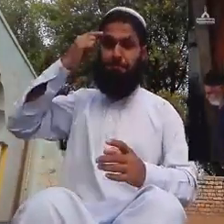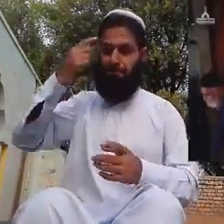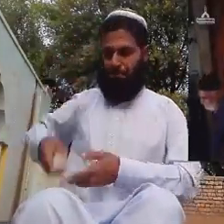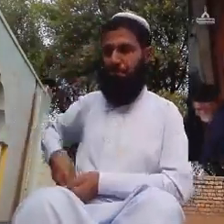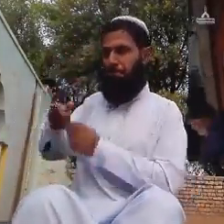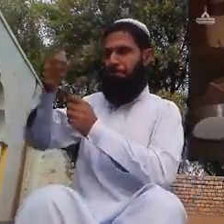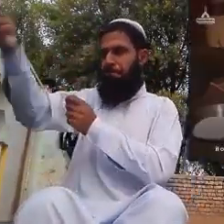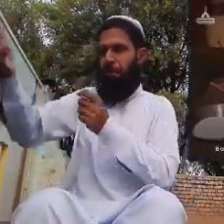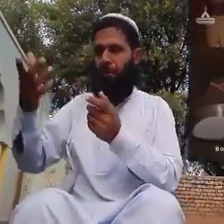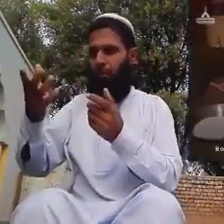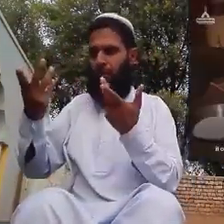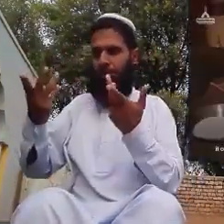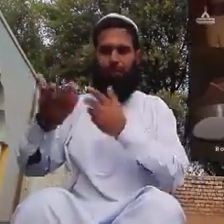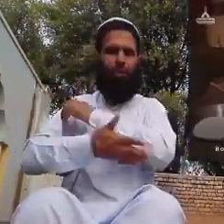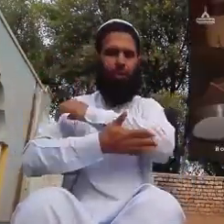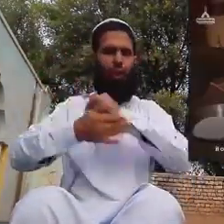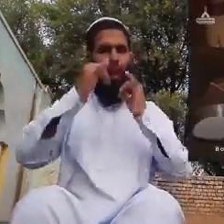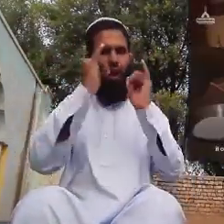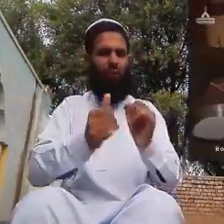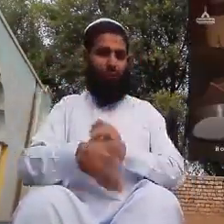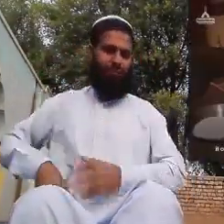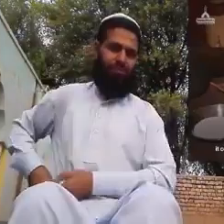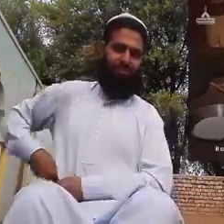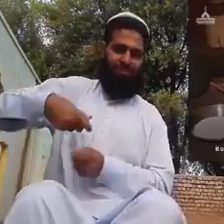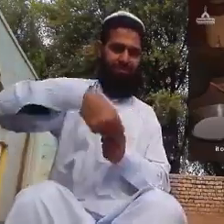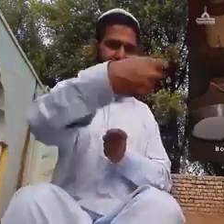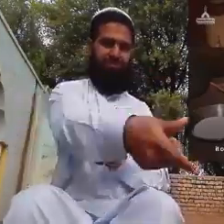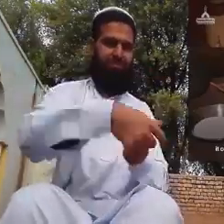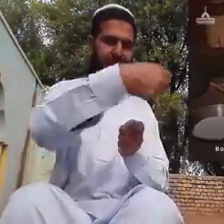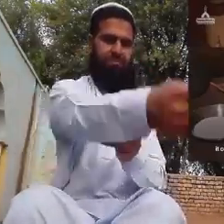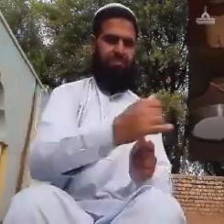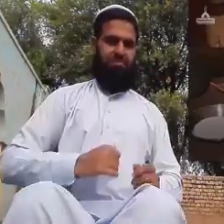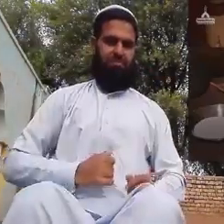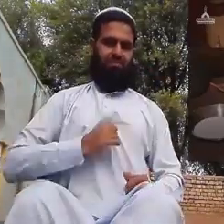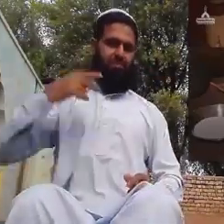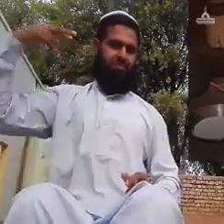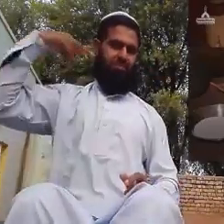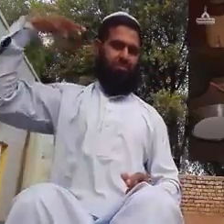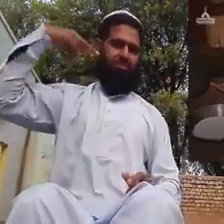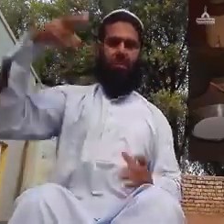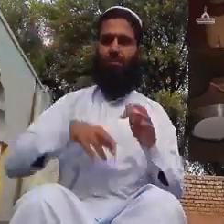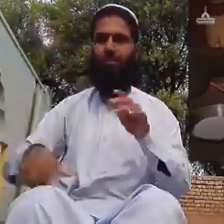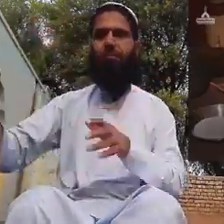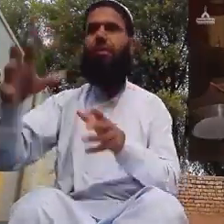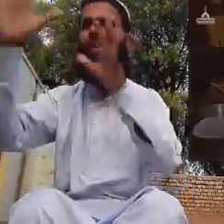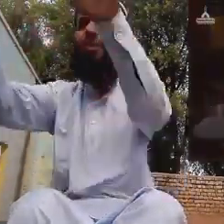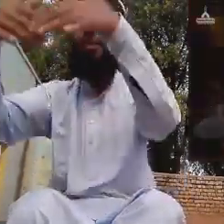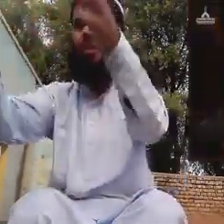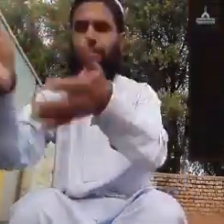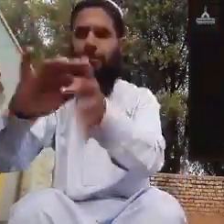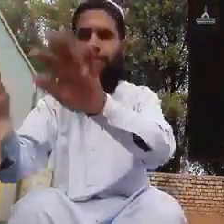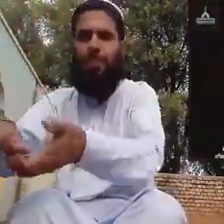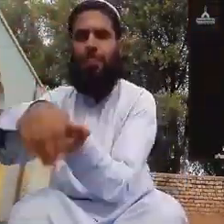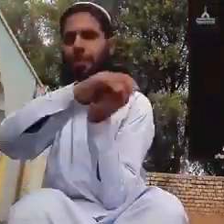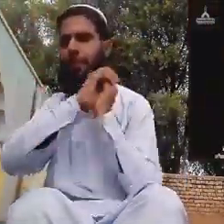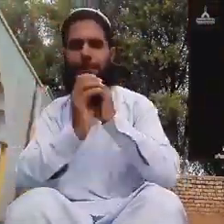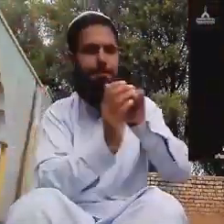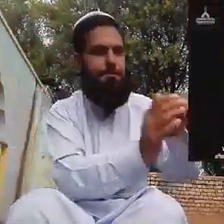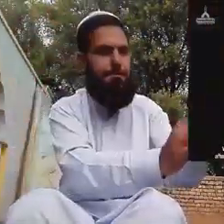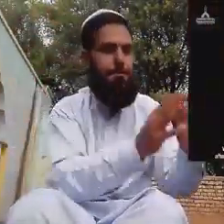थैला खोला तो उसमें उम्दा सफेद आटा मौजूद था। बीवी ने आटा गूंथ कर उसकी रोटी बना ली। जब रात का कुछ